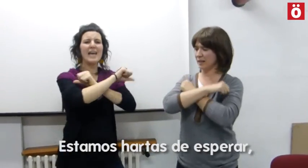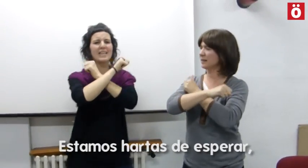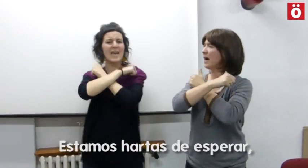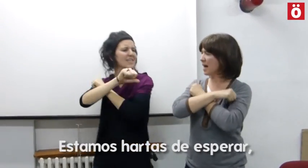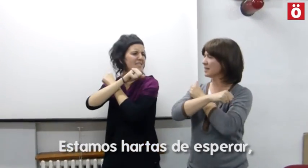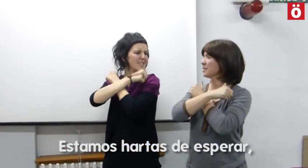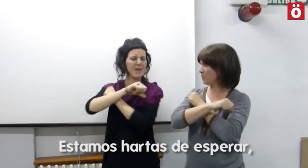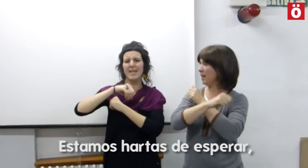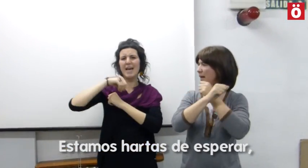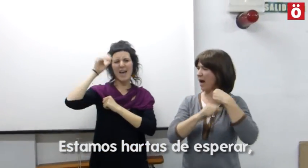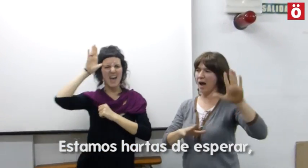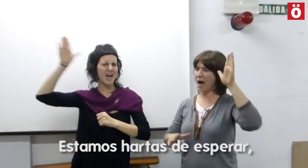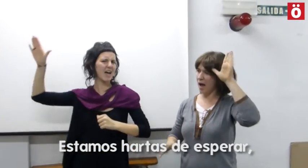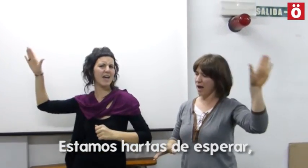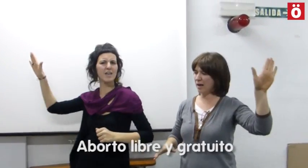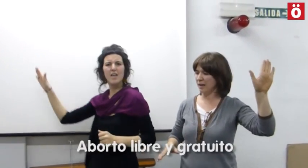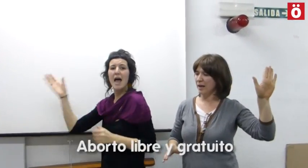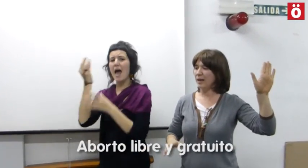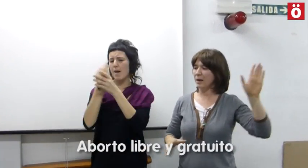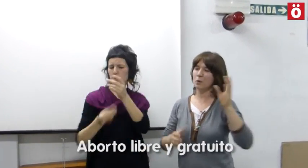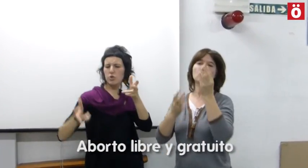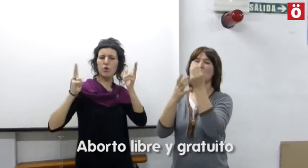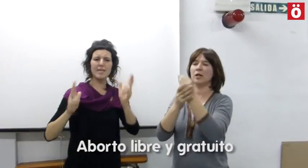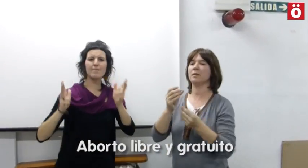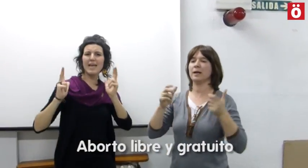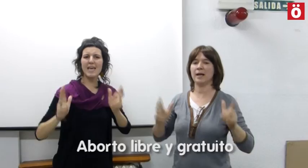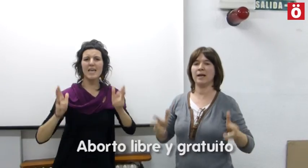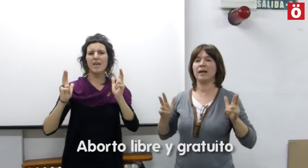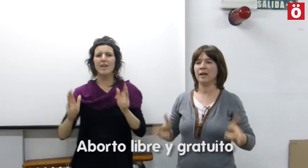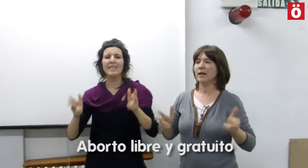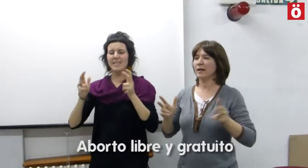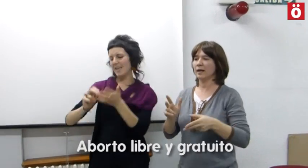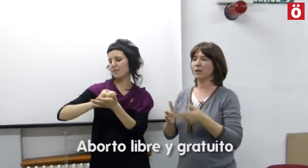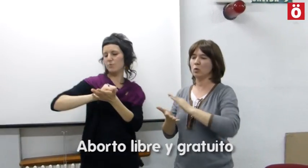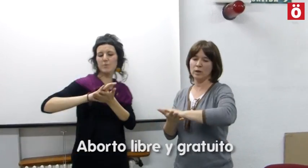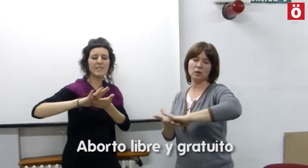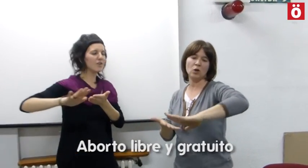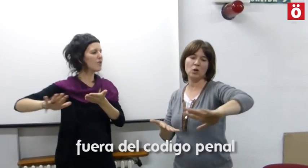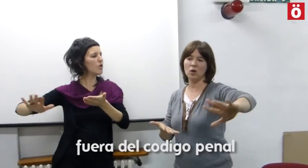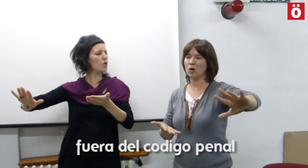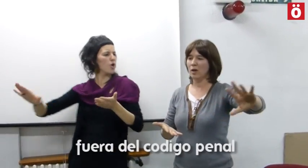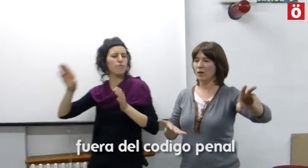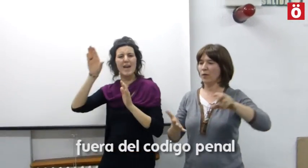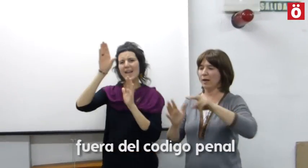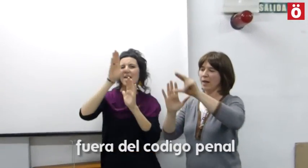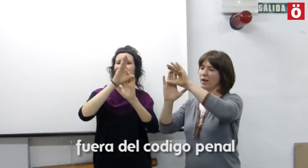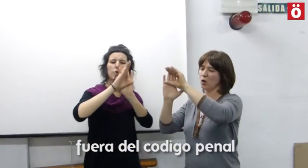ezberat Aborto libre, hirra zuhiko, huela del Código